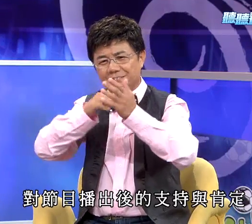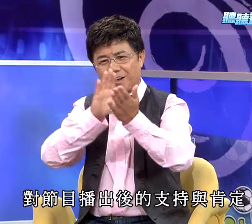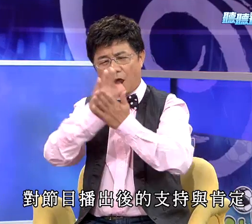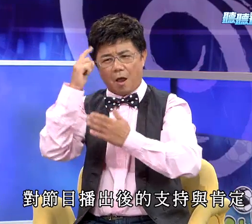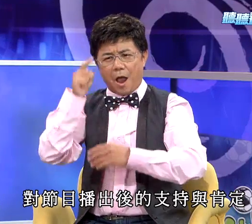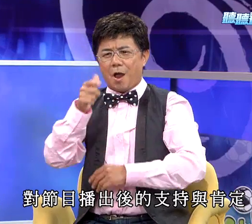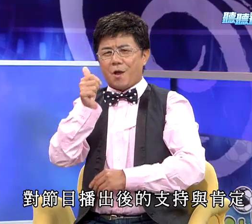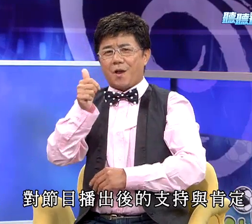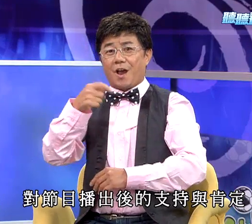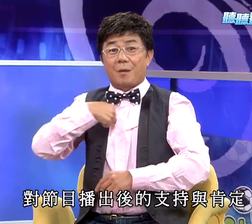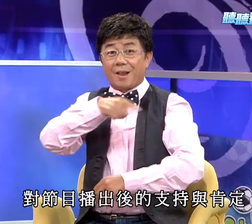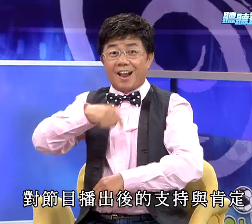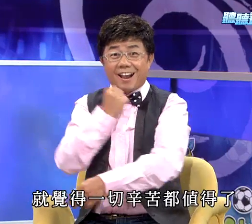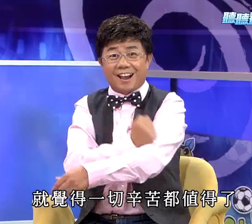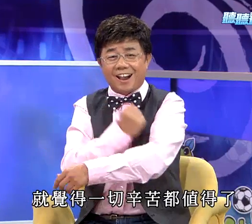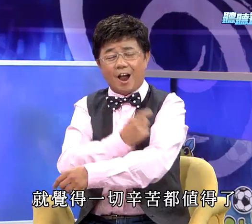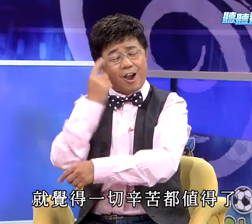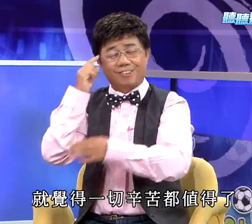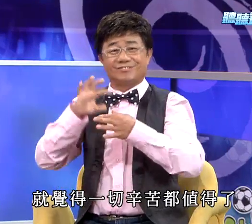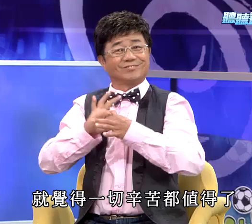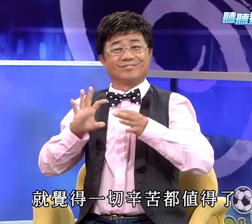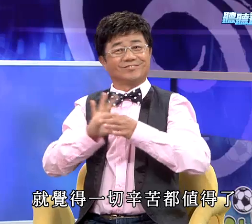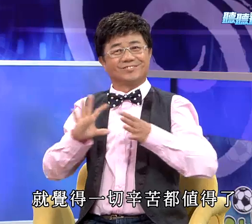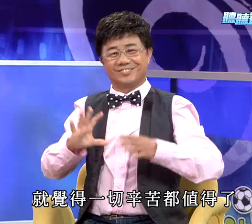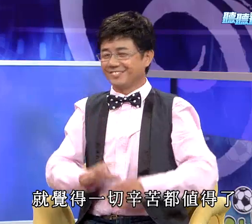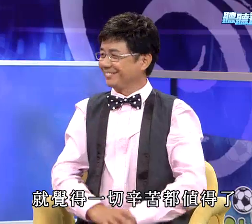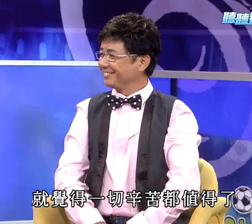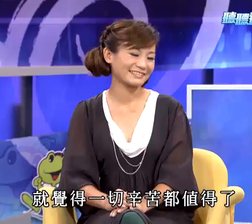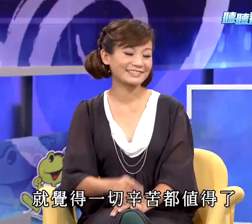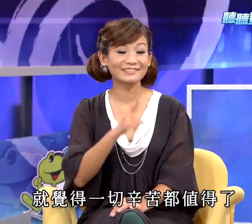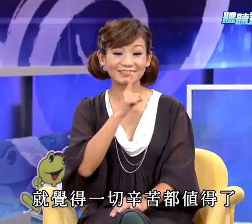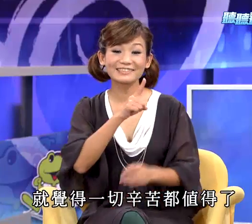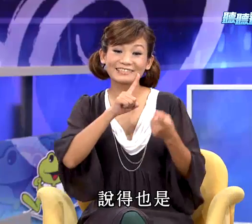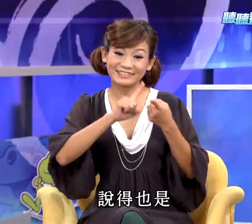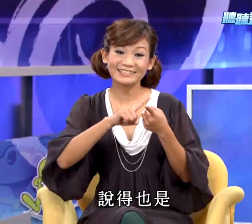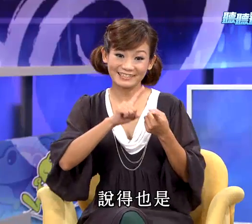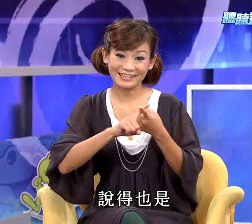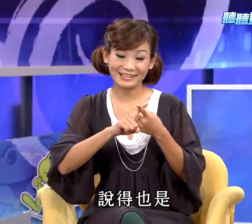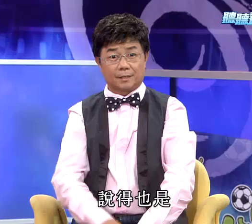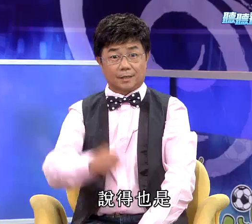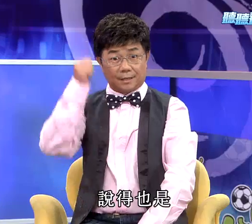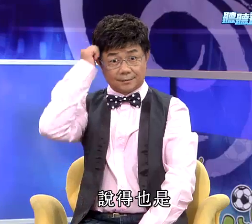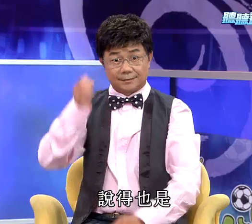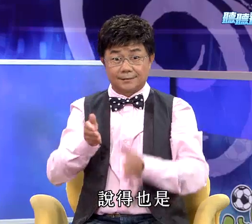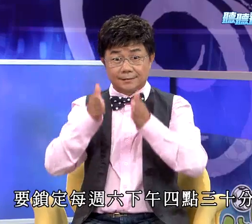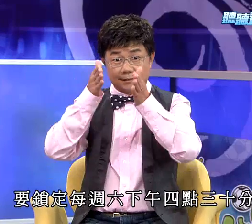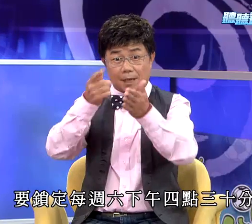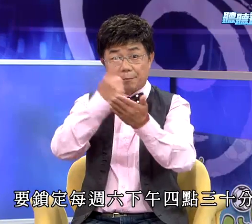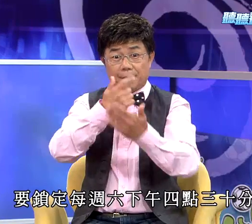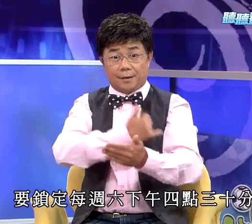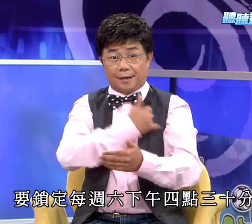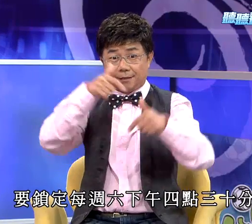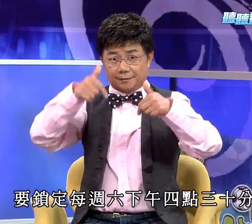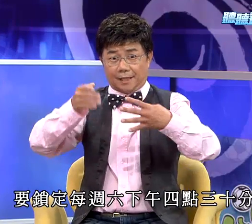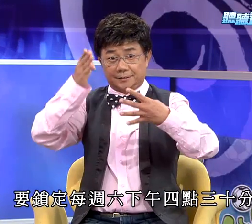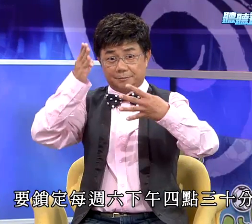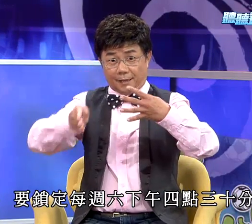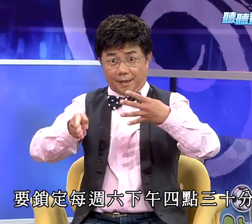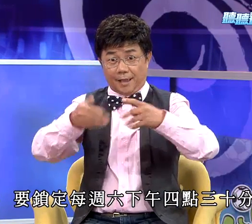后的支持与肯定，就觉得一切辛苦都值得了。 嗯，说的也是。 要锁定每周六下午